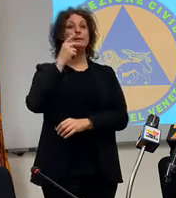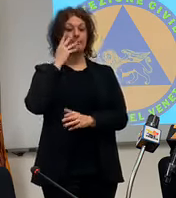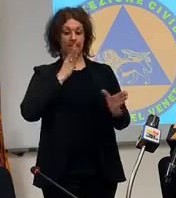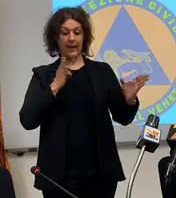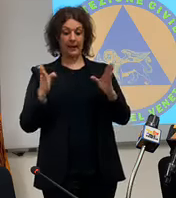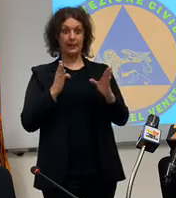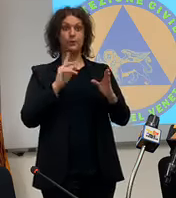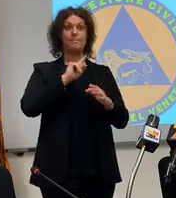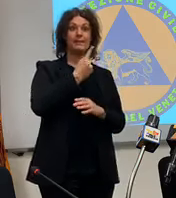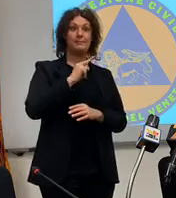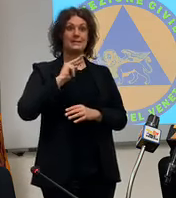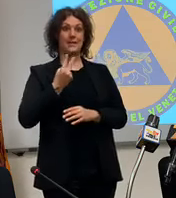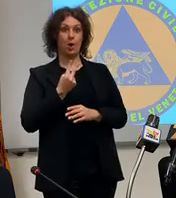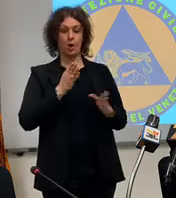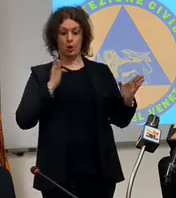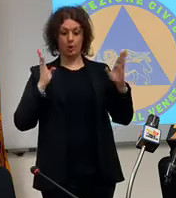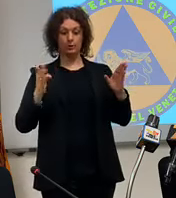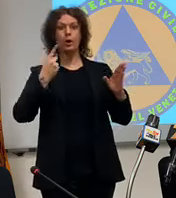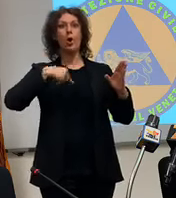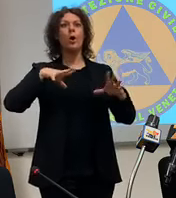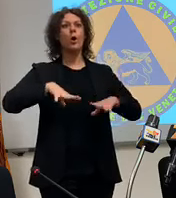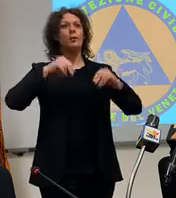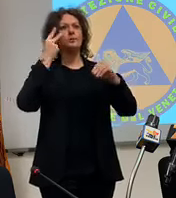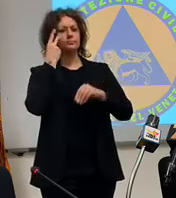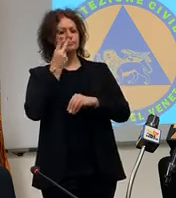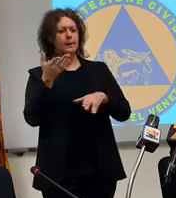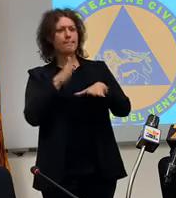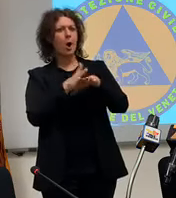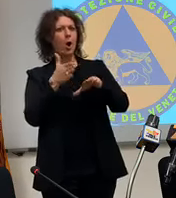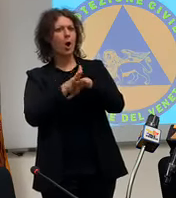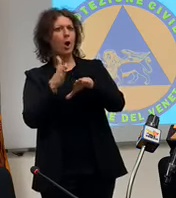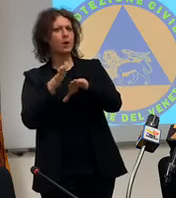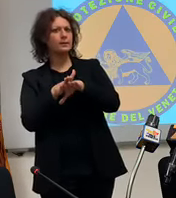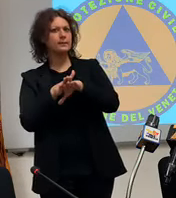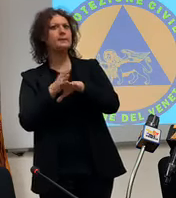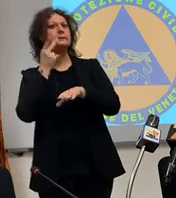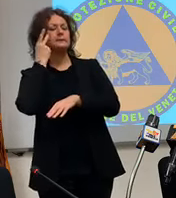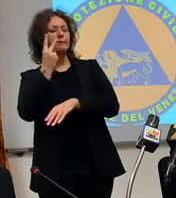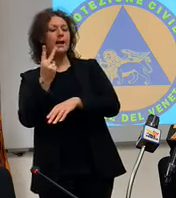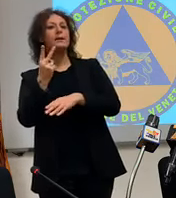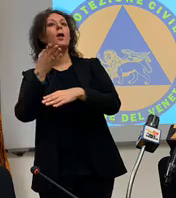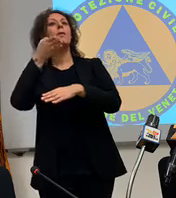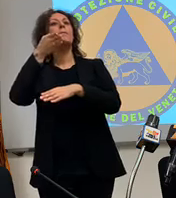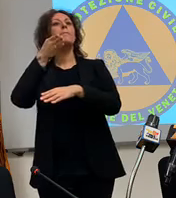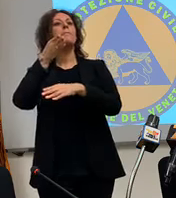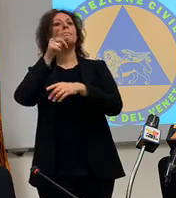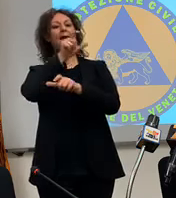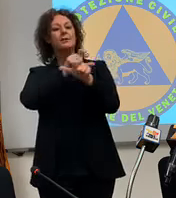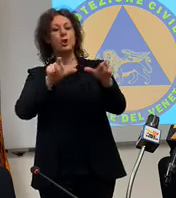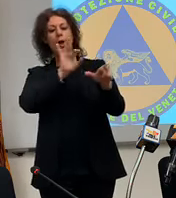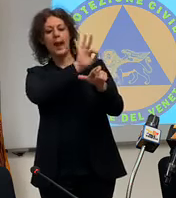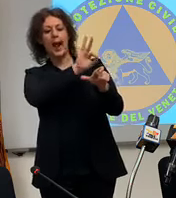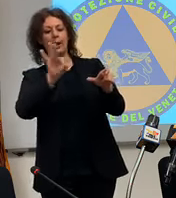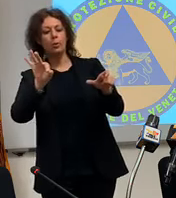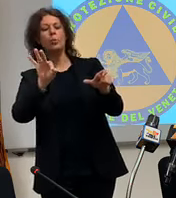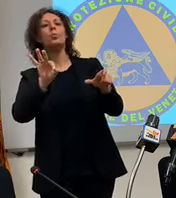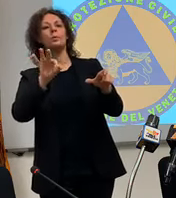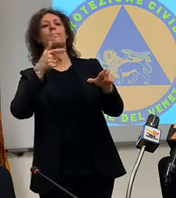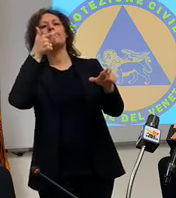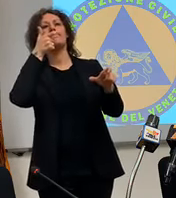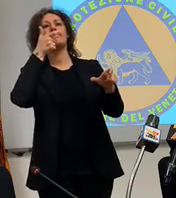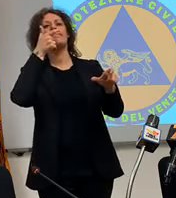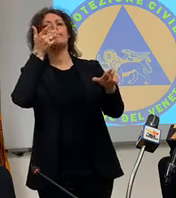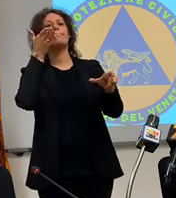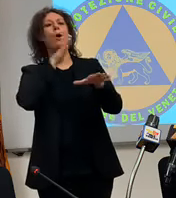virus non soltanto abbiamo riscontrato che una parte di questi soggetti aveva come prima causa la diagnosi della